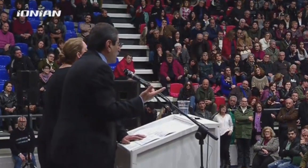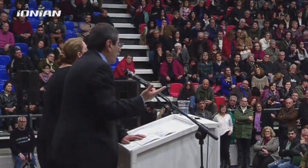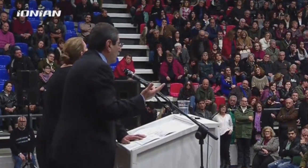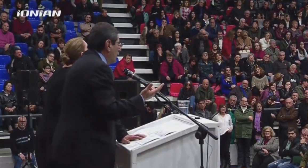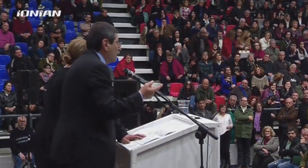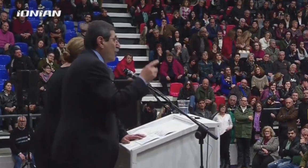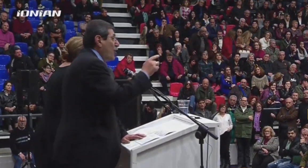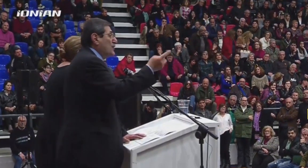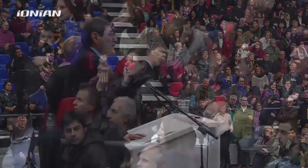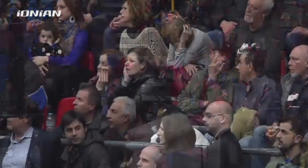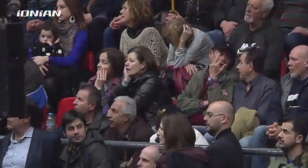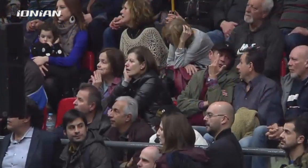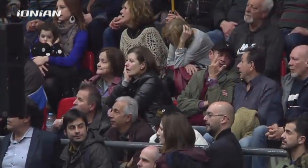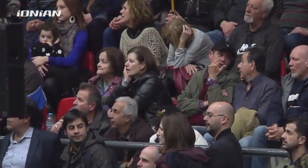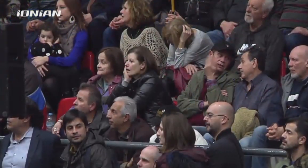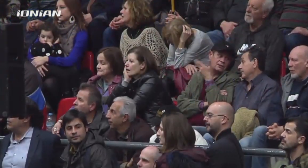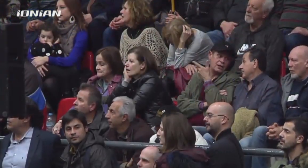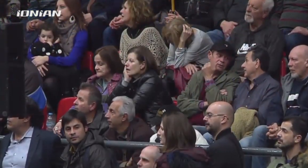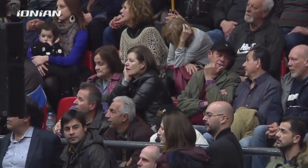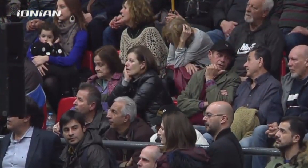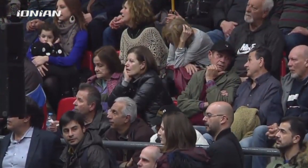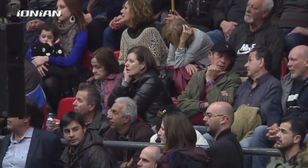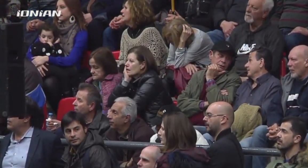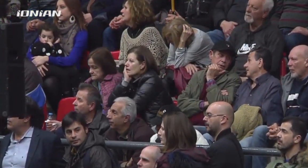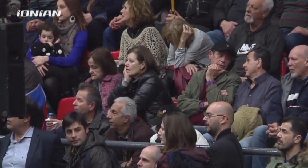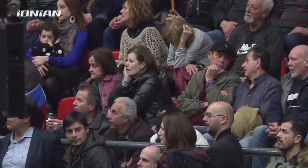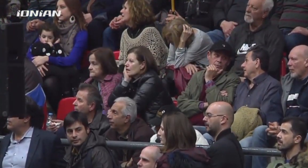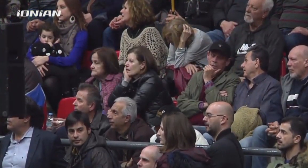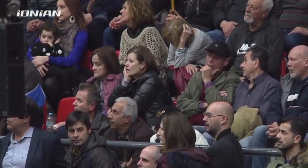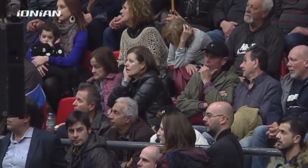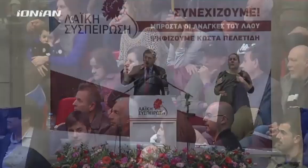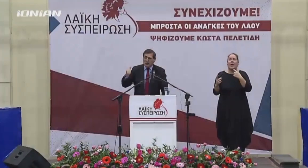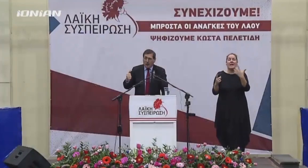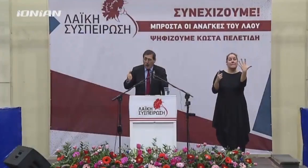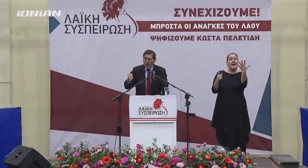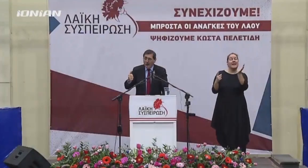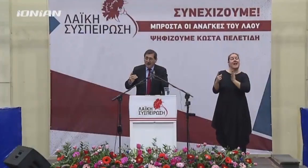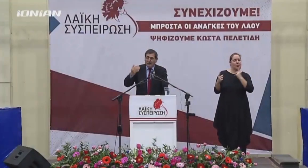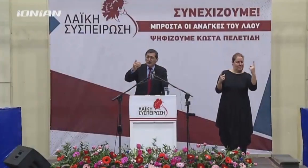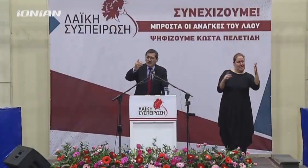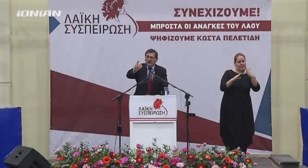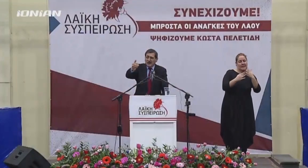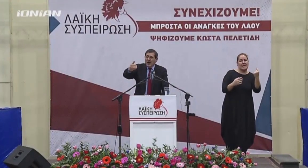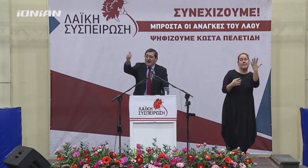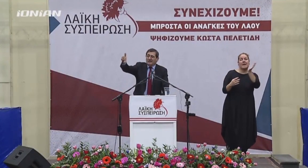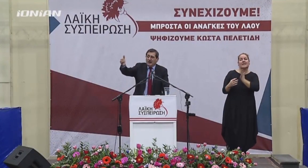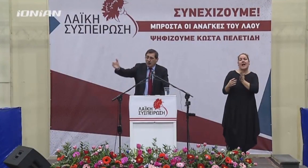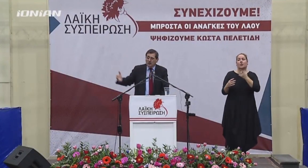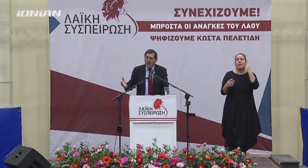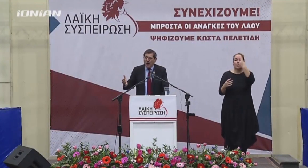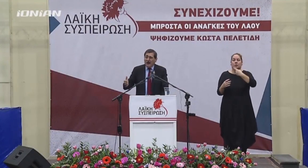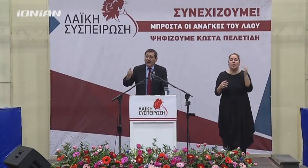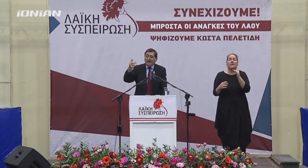ποιο προσωπικό? Μόνο η βιβλιοθήκη που ανακαινίζουμε, που έχει 5 άτομα προσωπικό και που οι 3 μέχρι